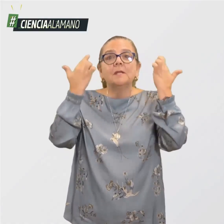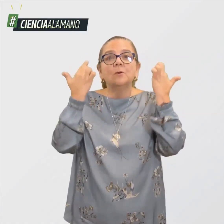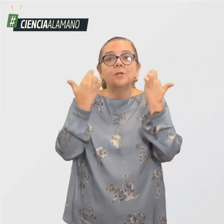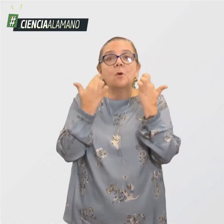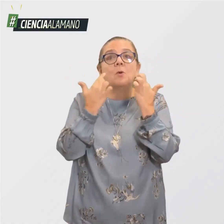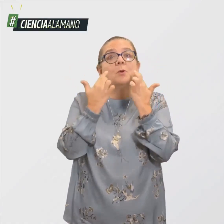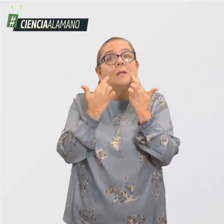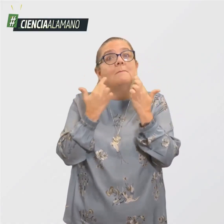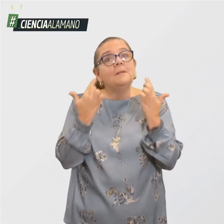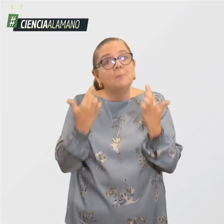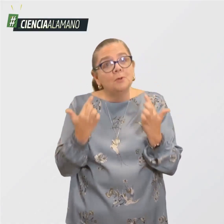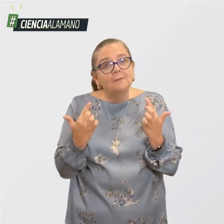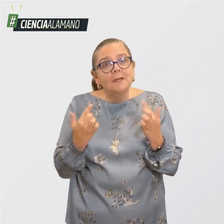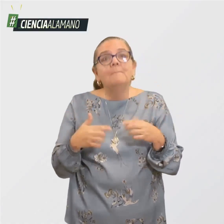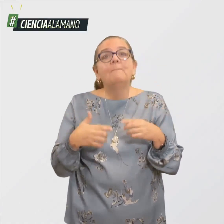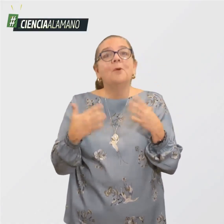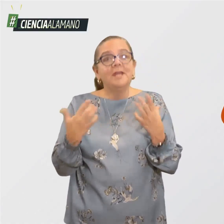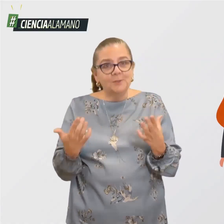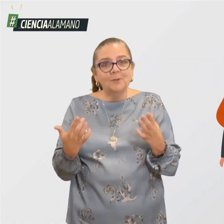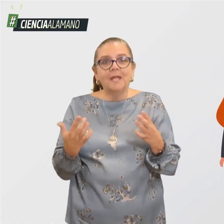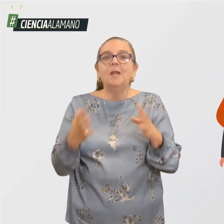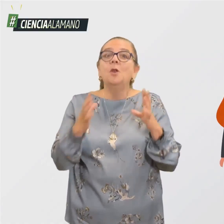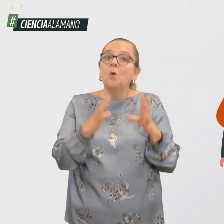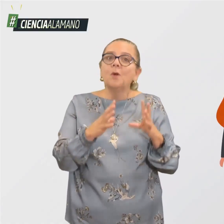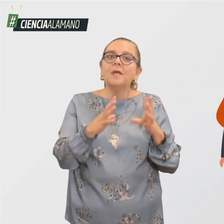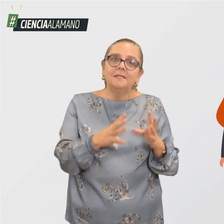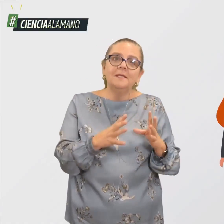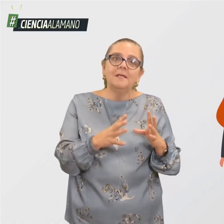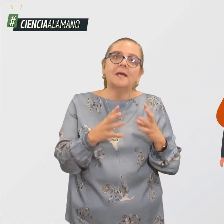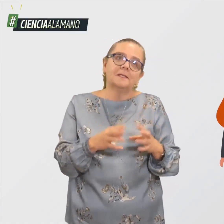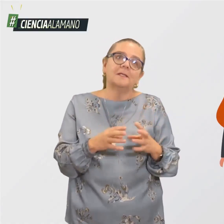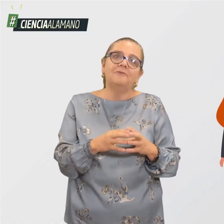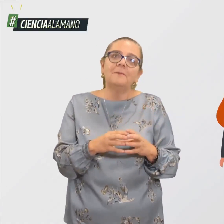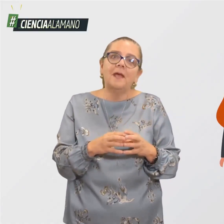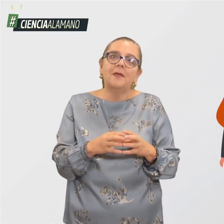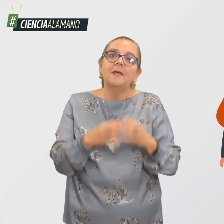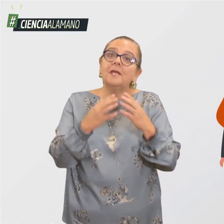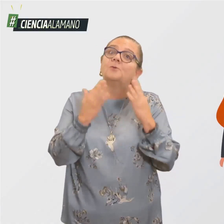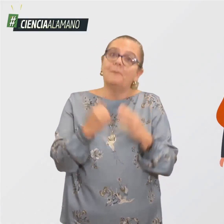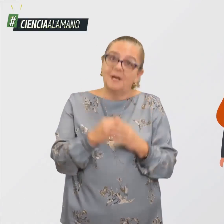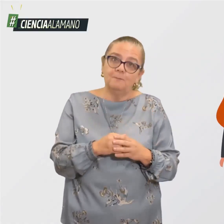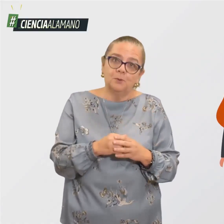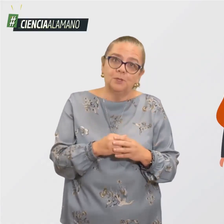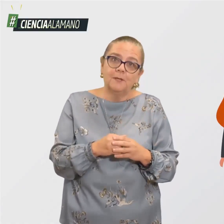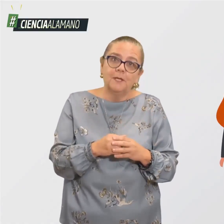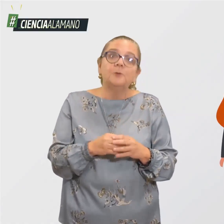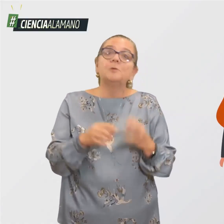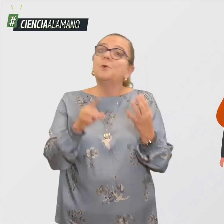conoce como brote mariposo. Por eso, el globo que distribuye a esta enfermedad es una nariz. Entonces, puede